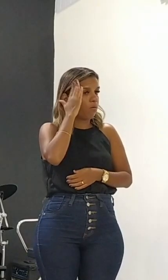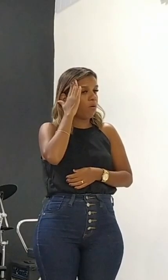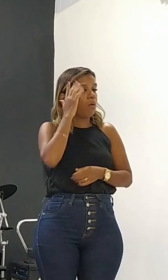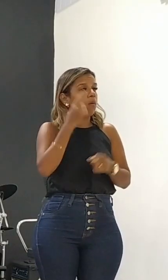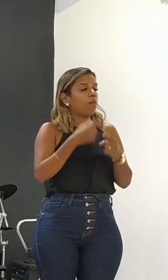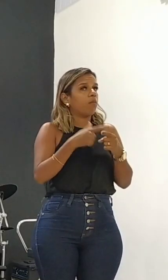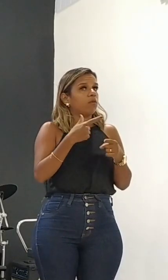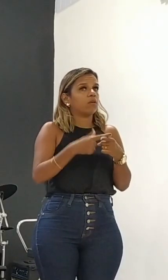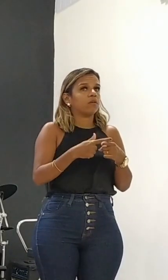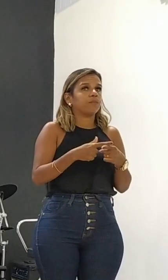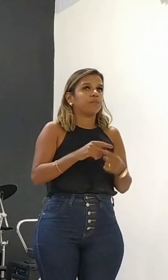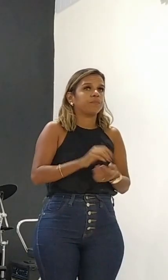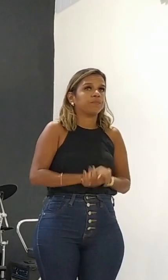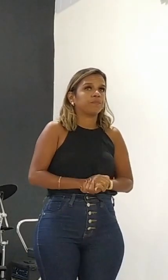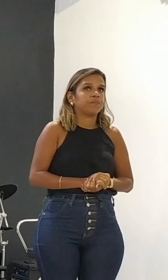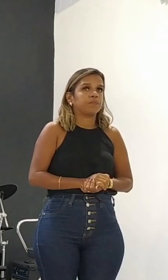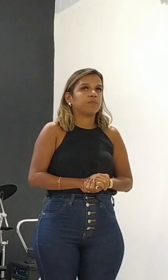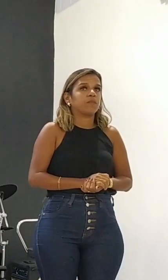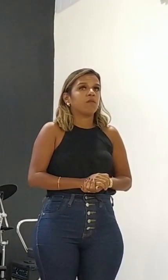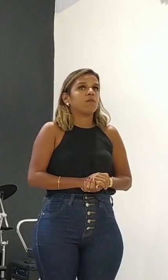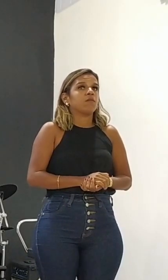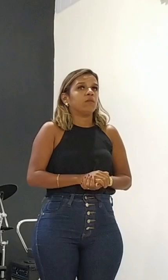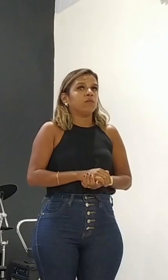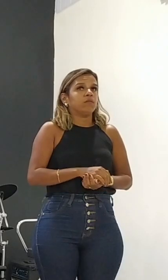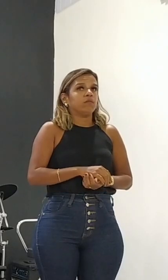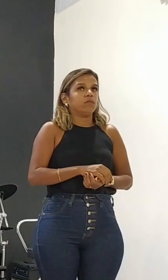no meio deles e os matemos,